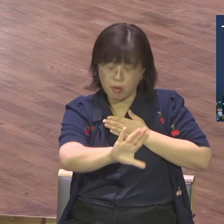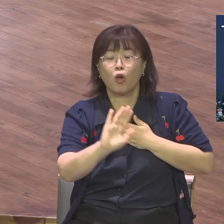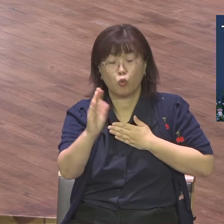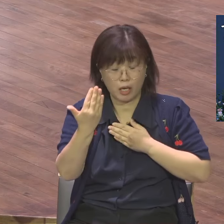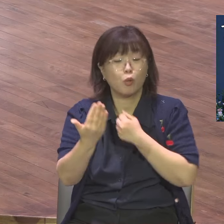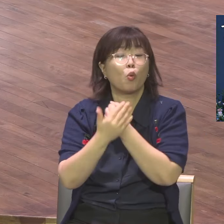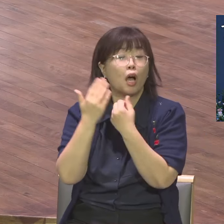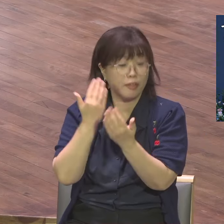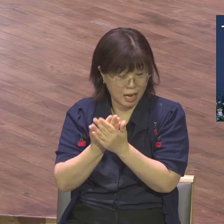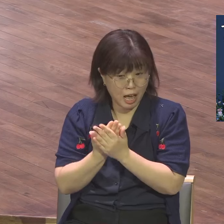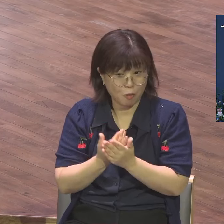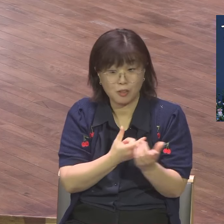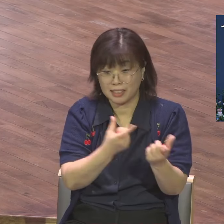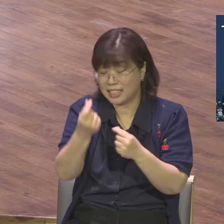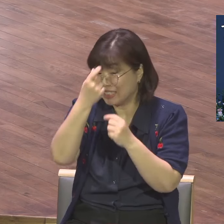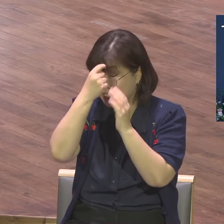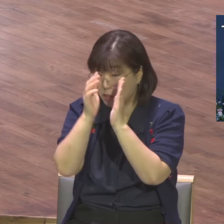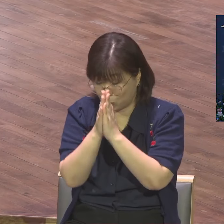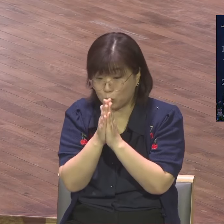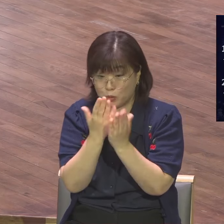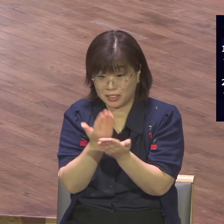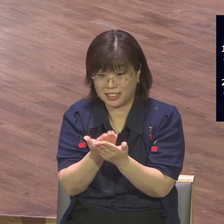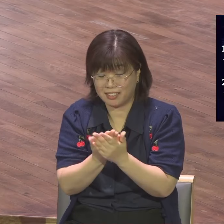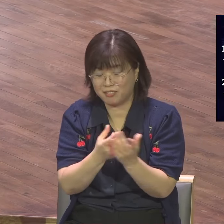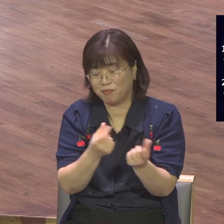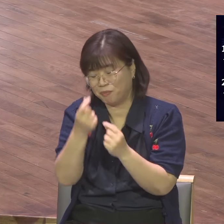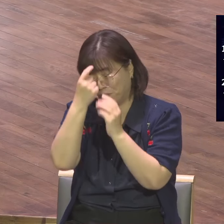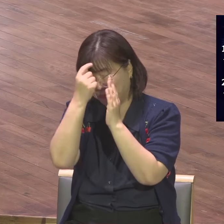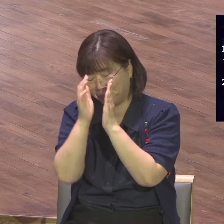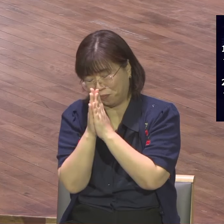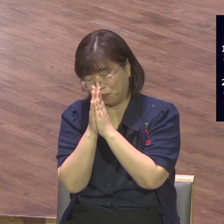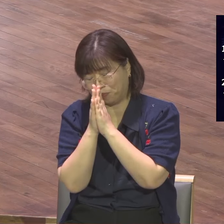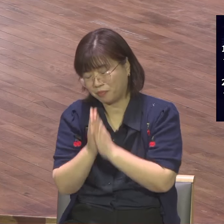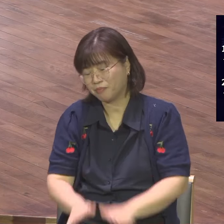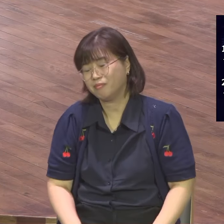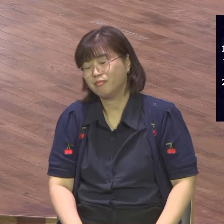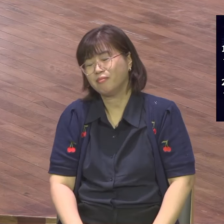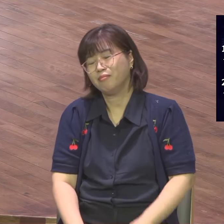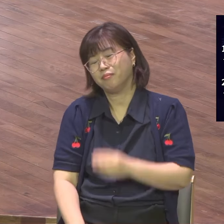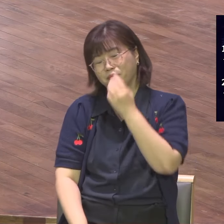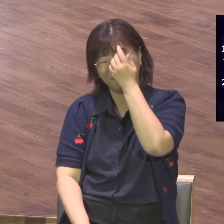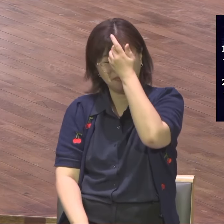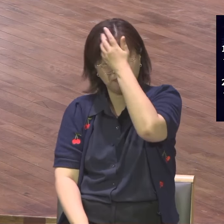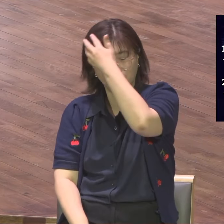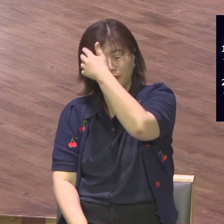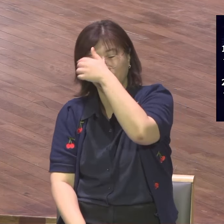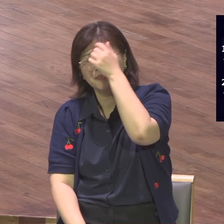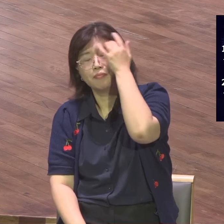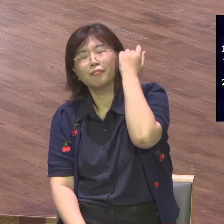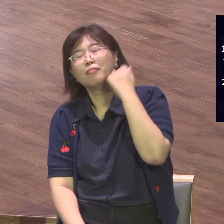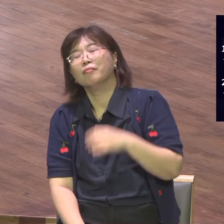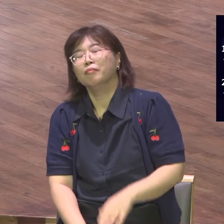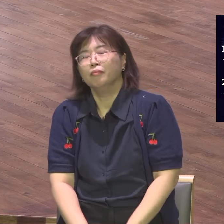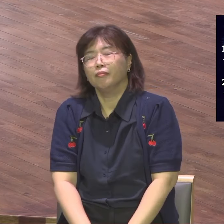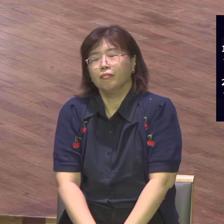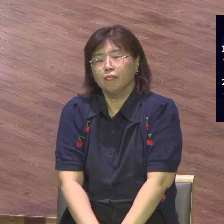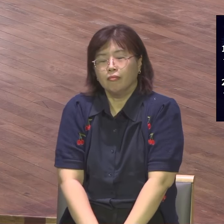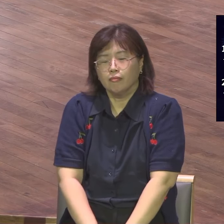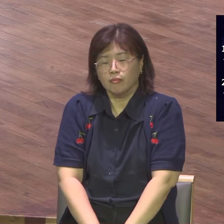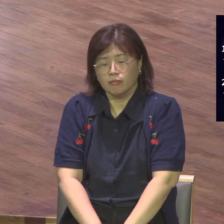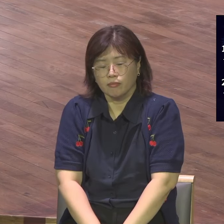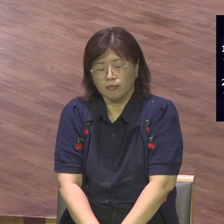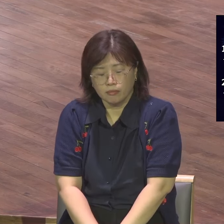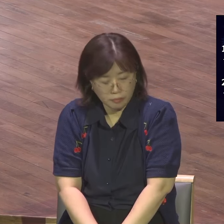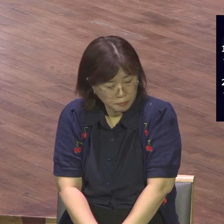주옵소서. 주여 하며 기도하겠습니다. 주여 사랑의 소리 아버지 하나님 영계 모든 성도를